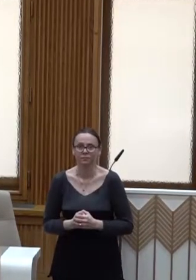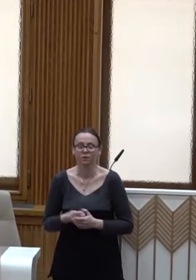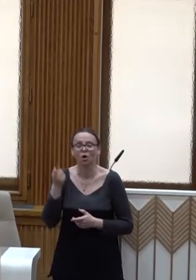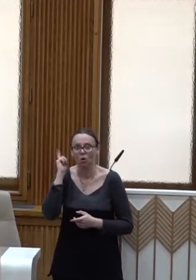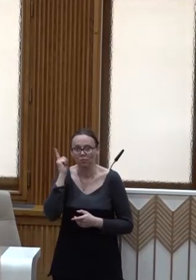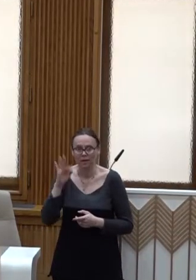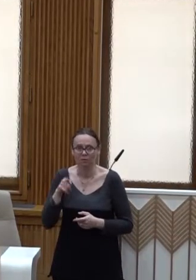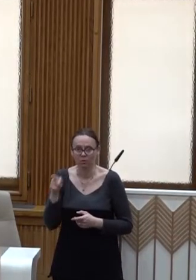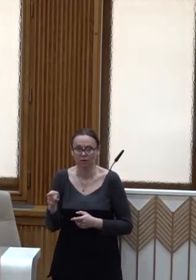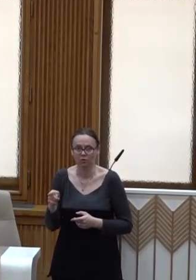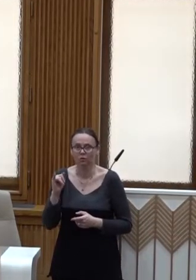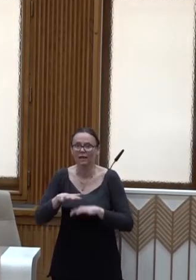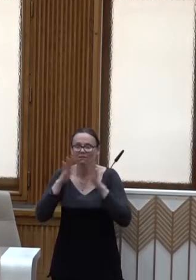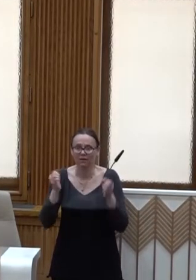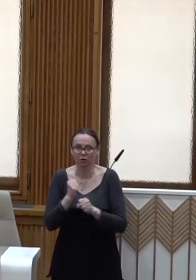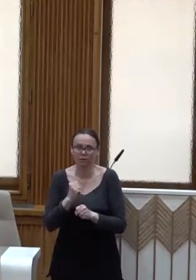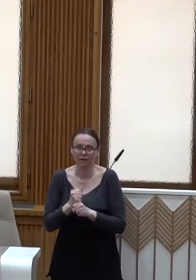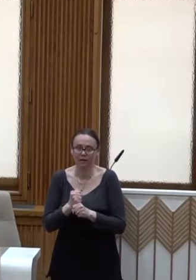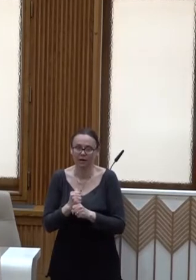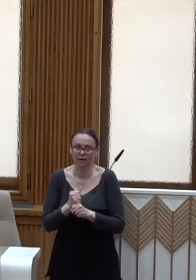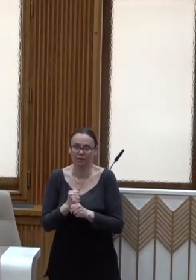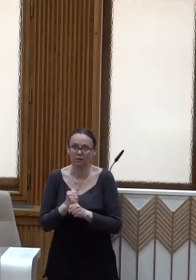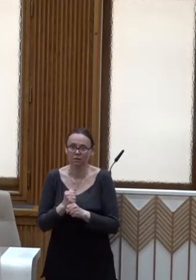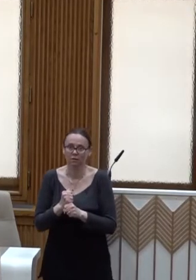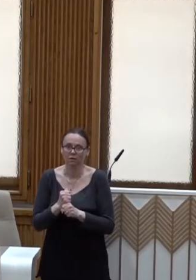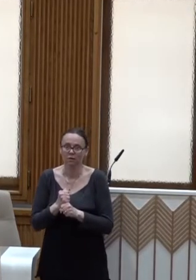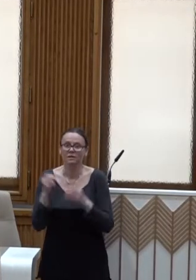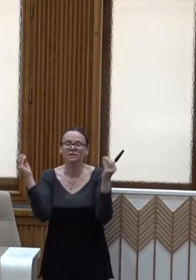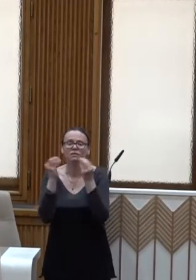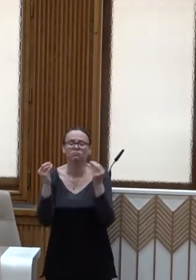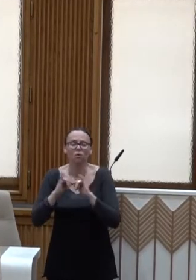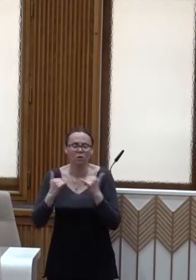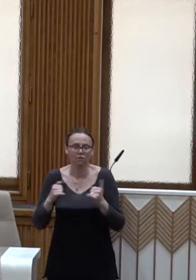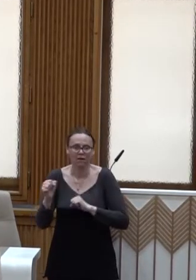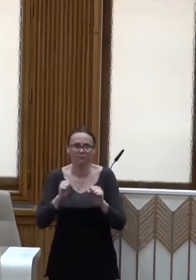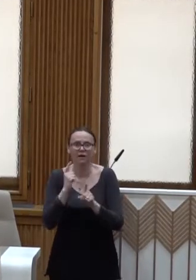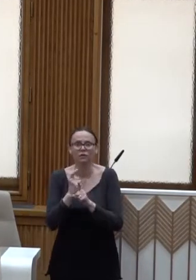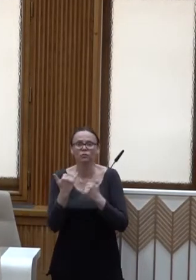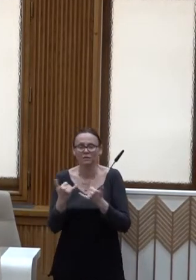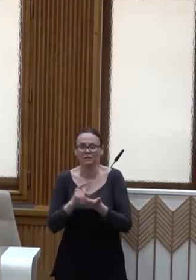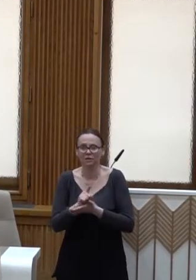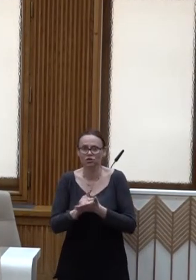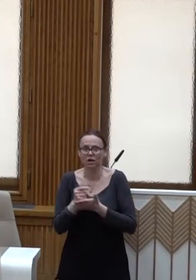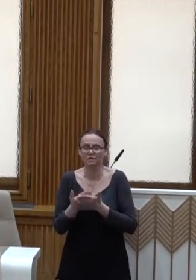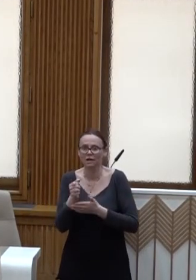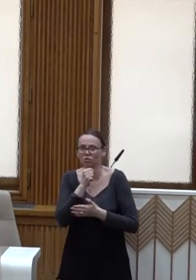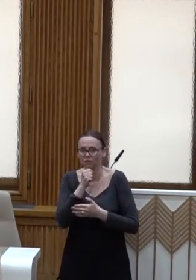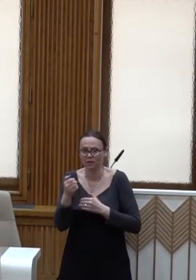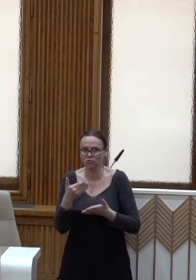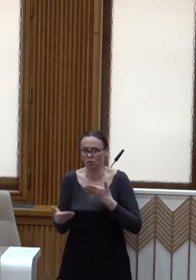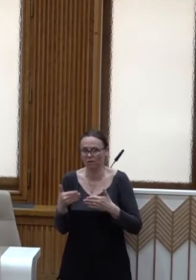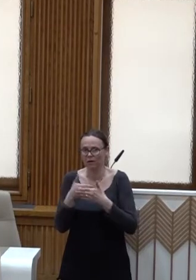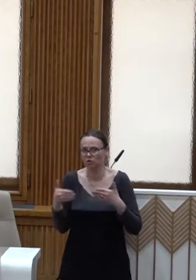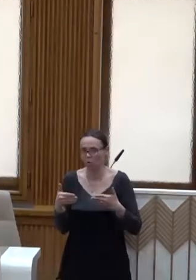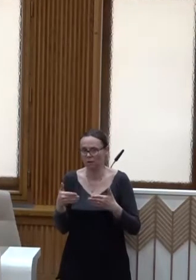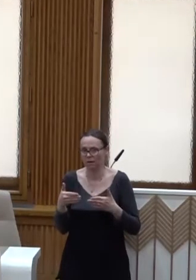pa na to, da je veliko dela, ne, tudi za formiranje vlade, in da je tudi čas za to novinarsko konferenco omejen. Hvala